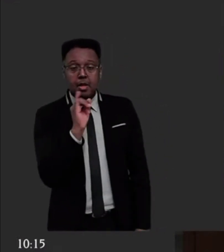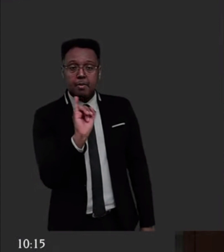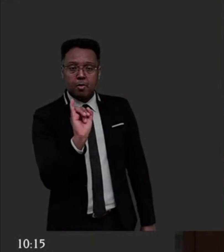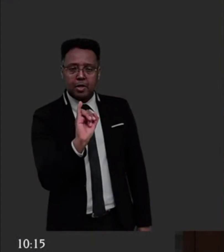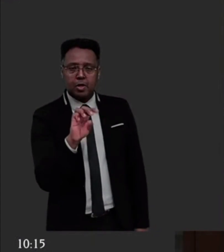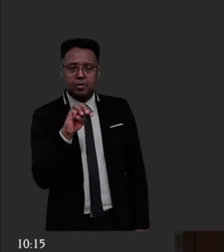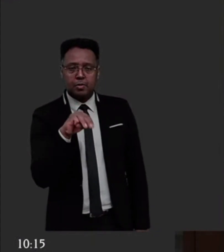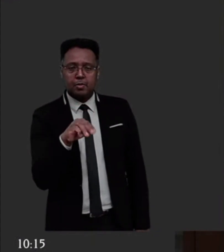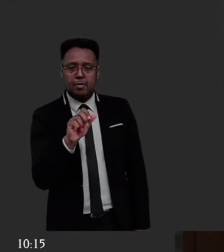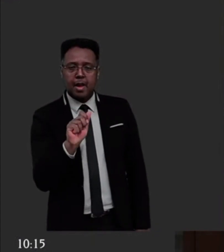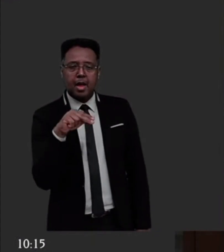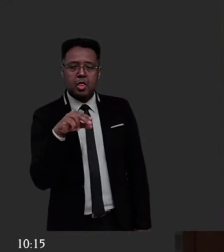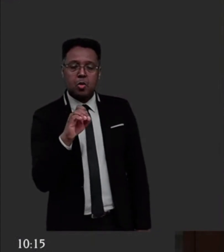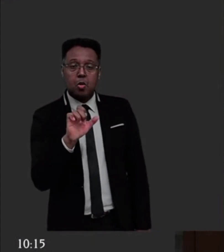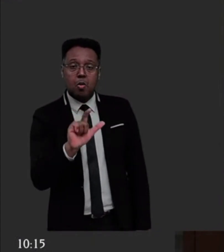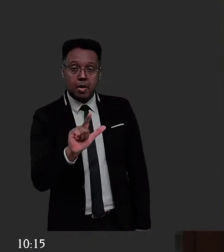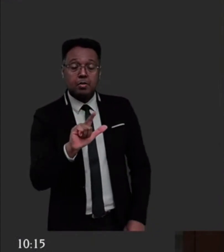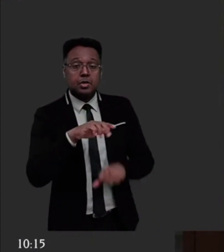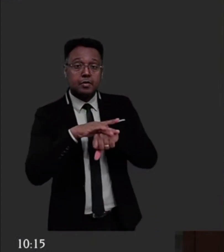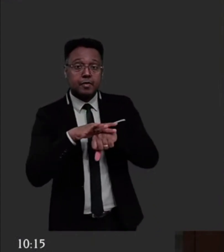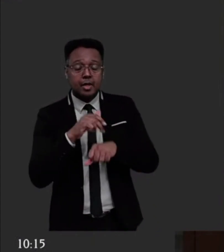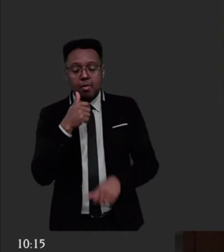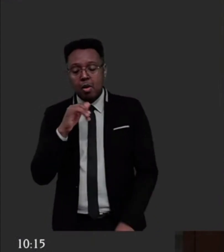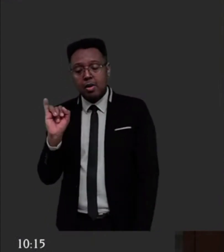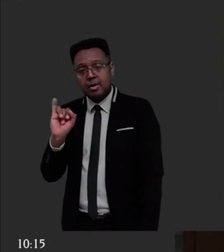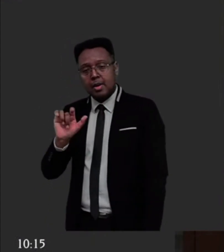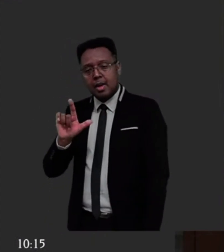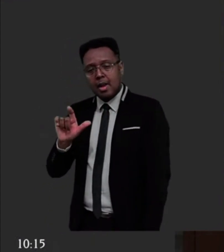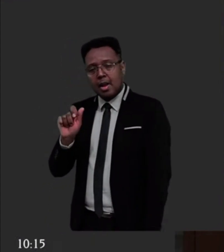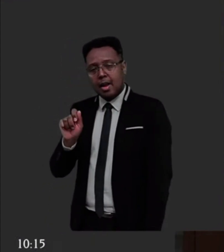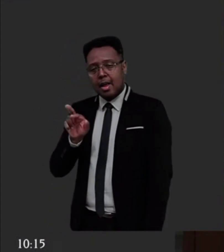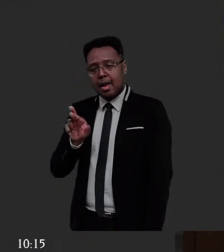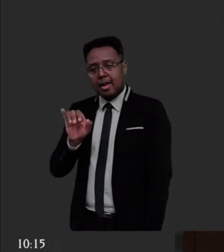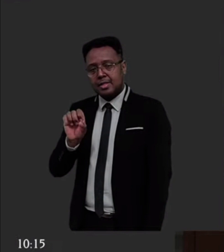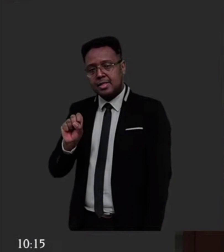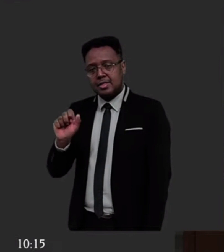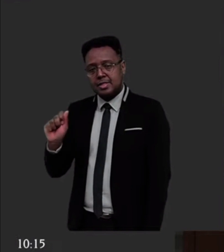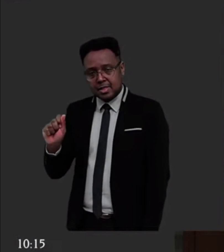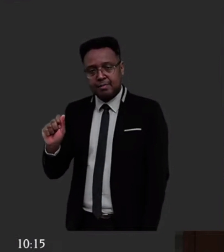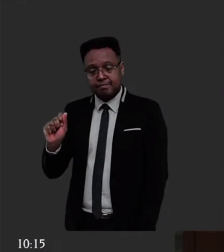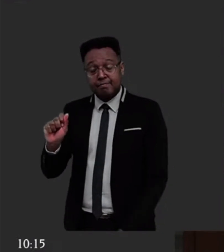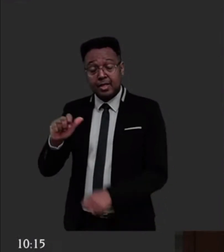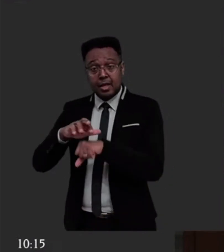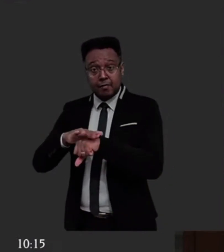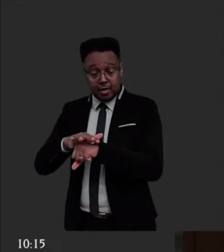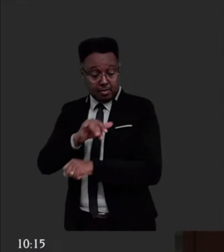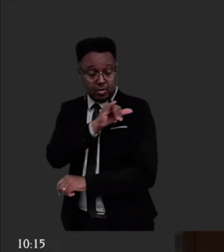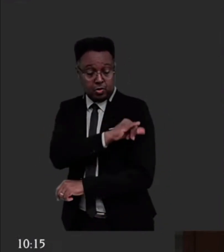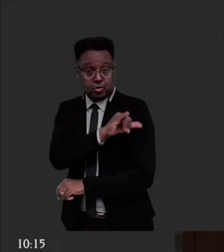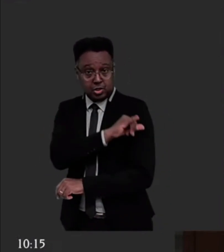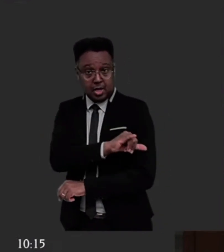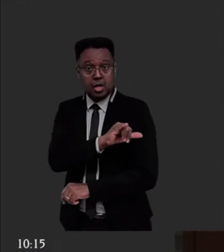encontra enfermo. A irmã Larissa, de 11 anos, da Vila Valquíria, Rio de Janeiro, está com tuberculose. A